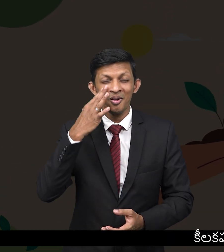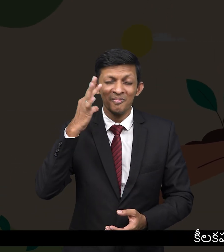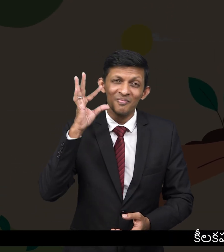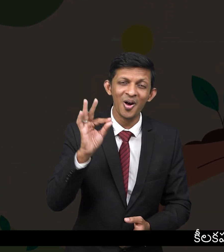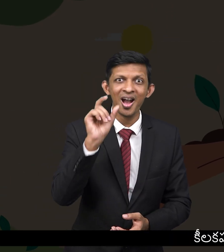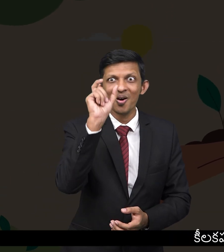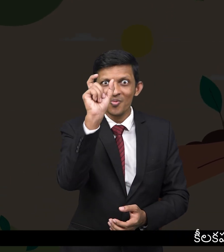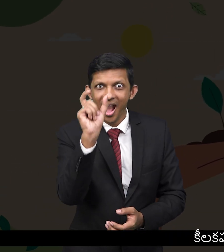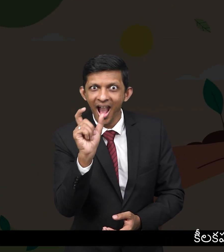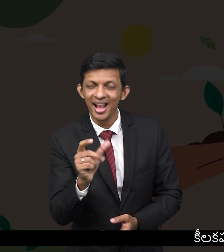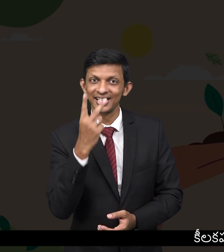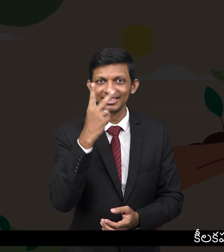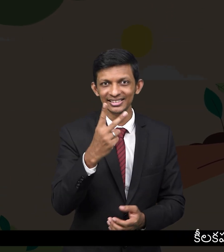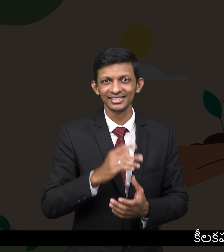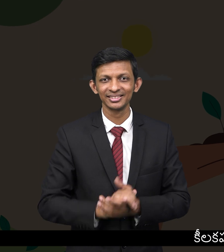కీలక పదాలు: